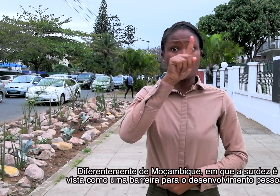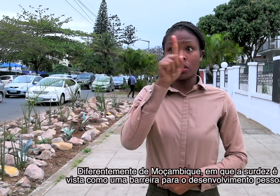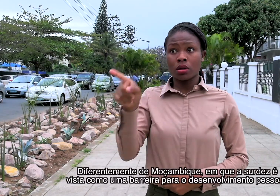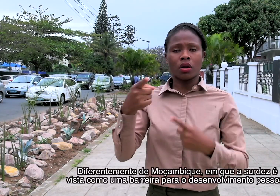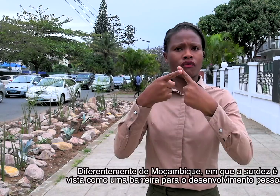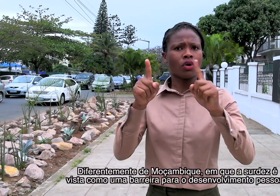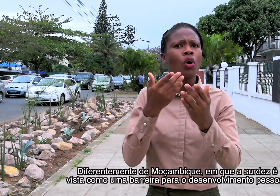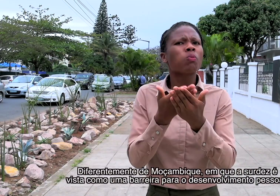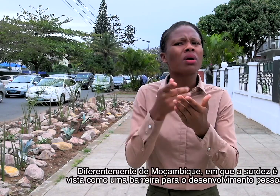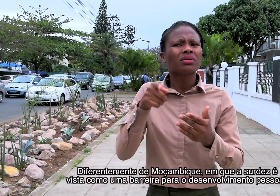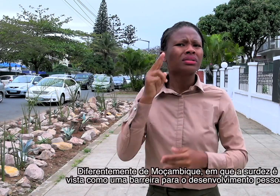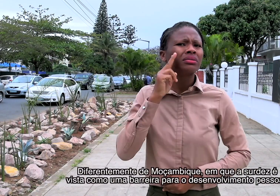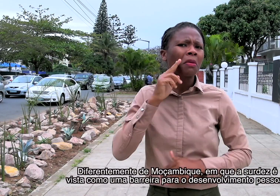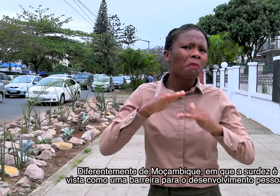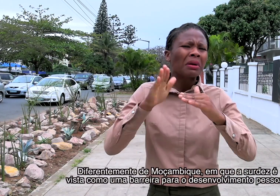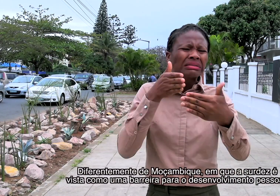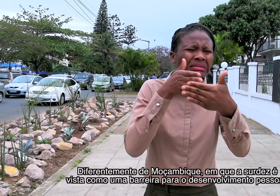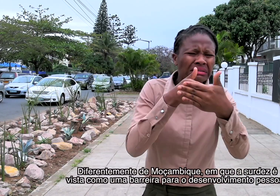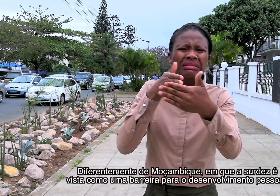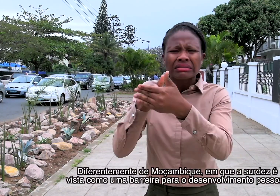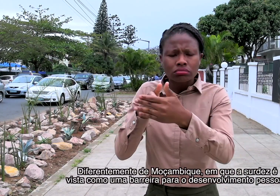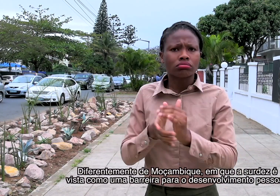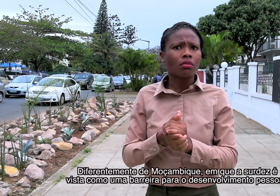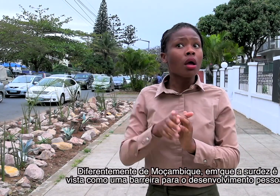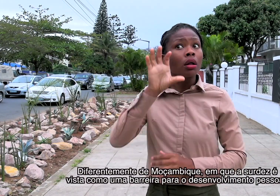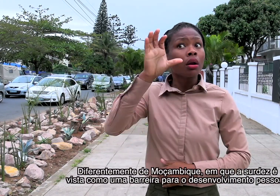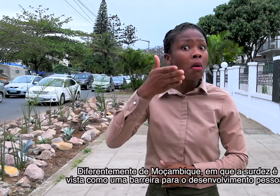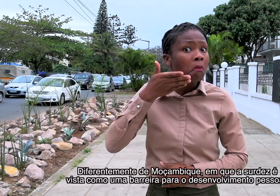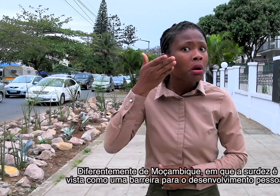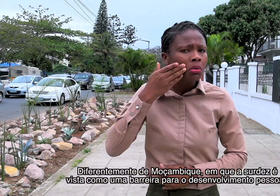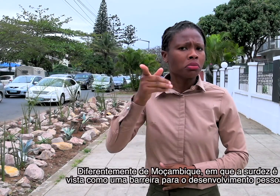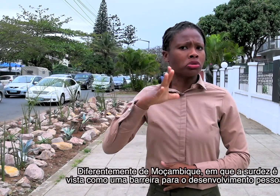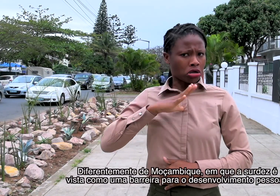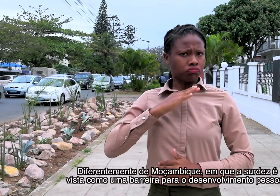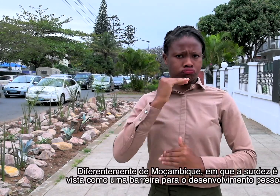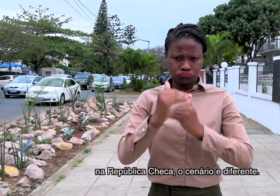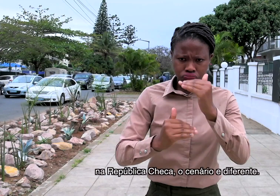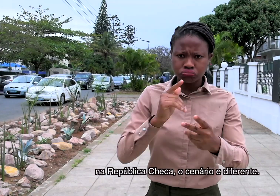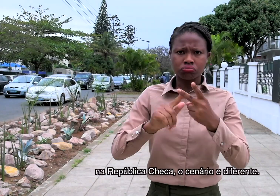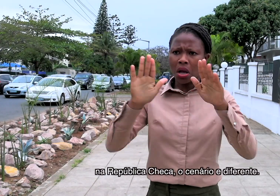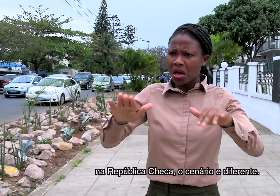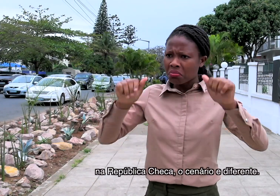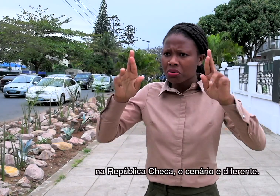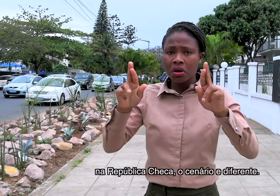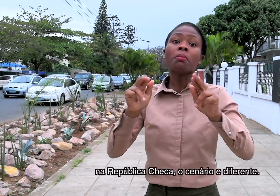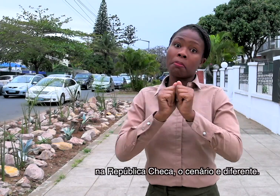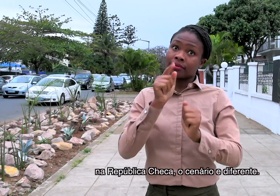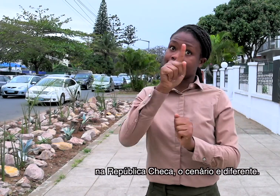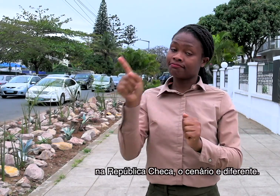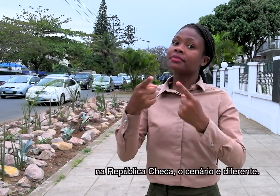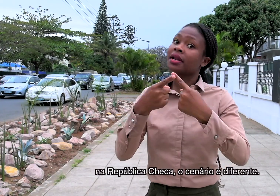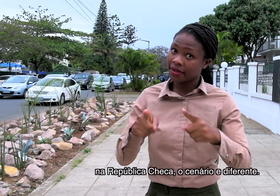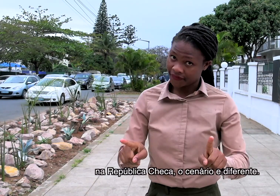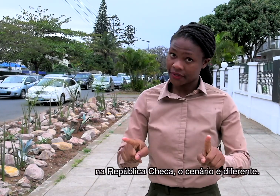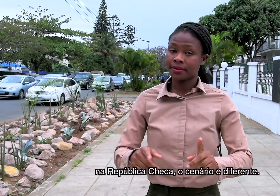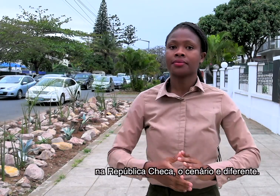Diferentemente de Moçambique, em que a surdez é vista como uma barreira para o desenvolvimento pessoal, na República Checa o